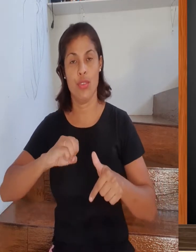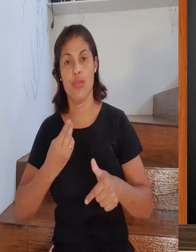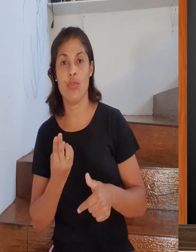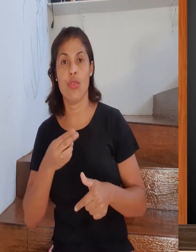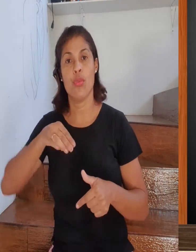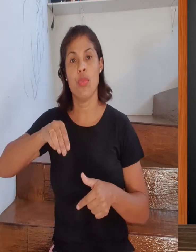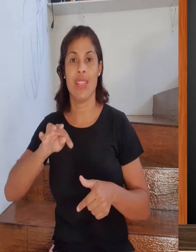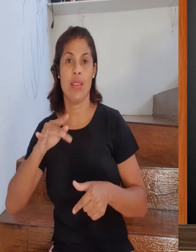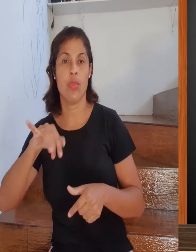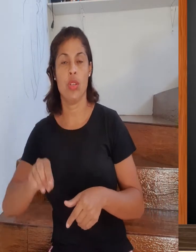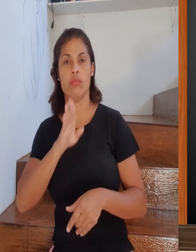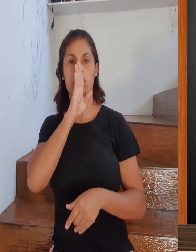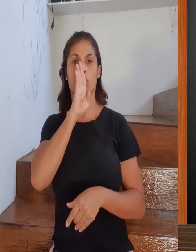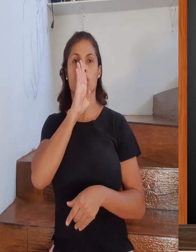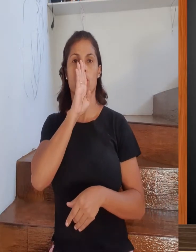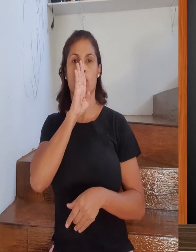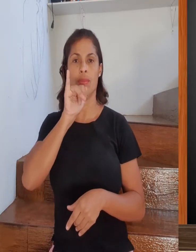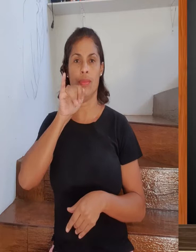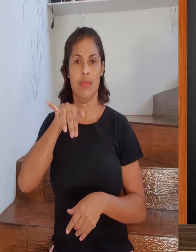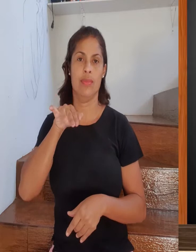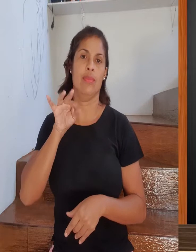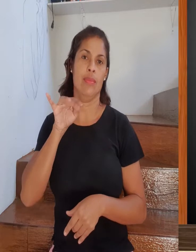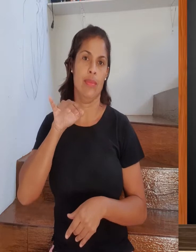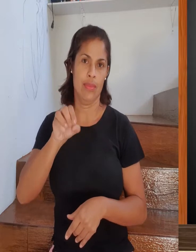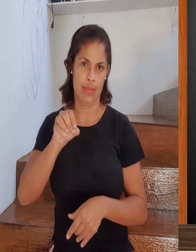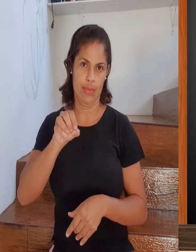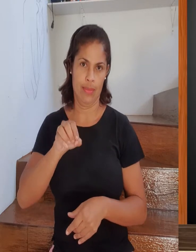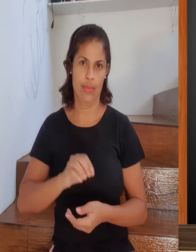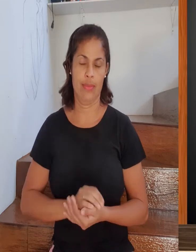bioativos, ou em metabólitos inativos.